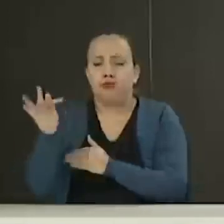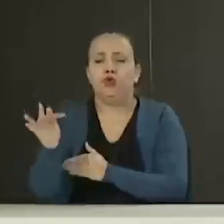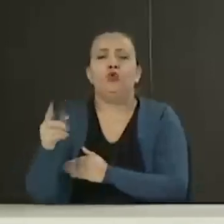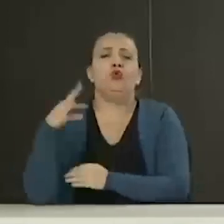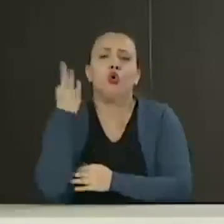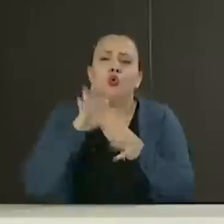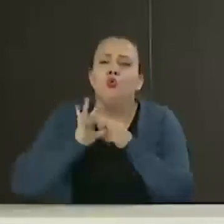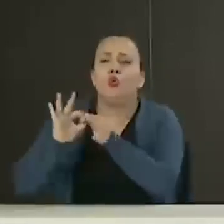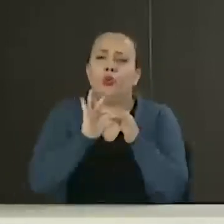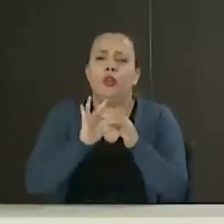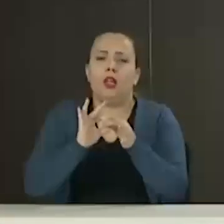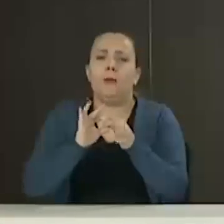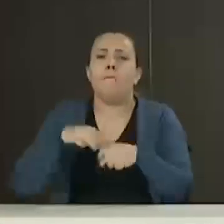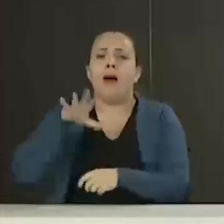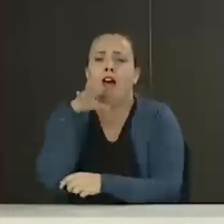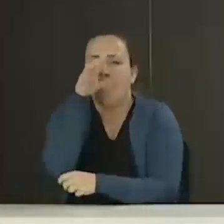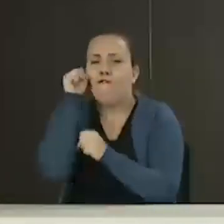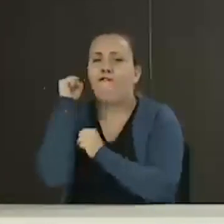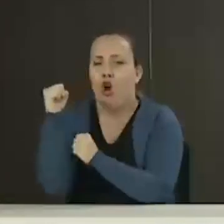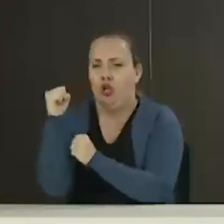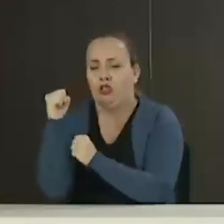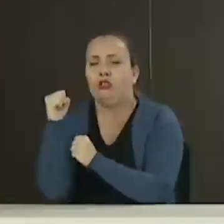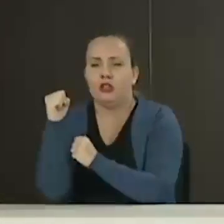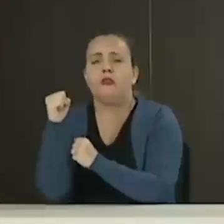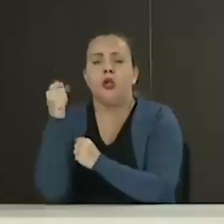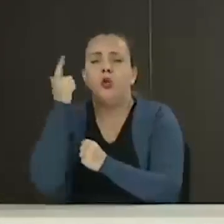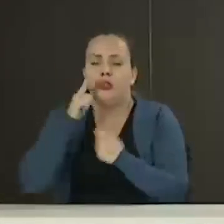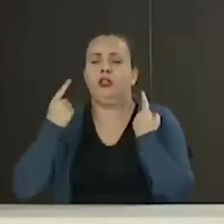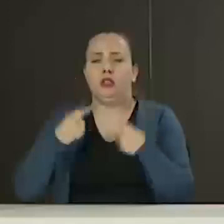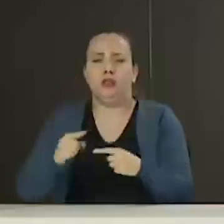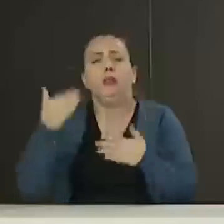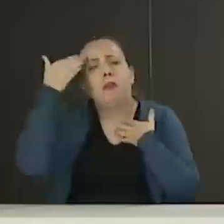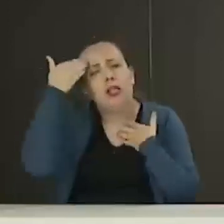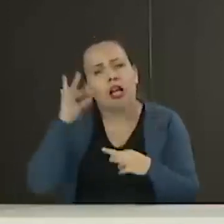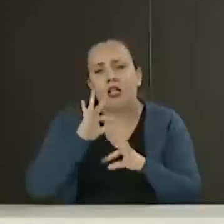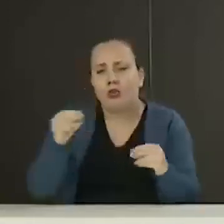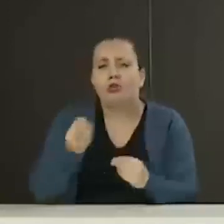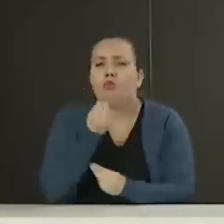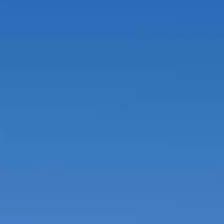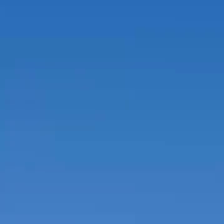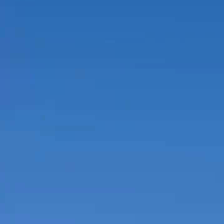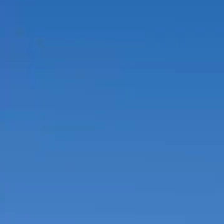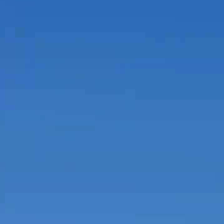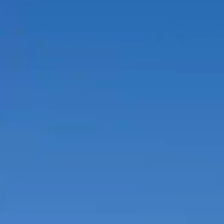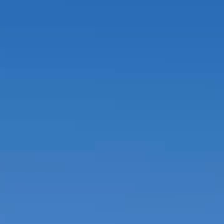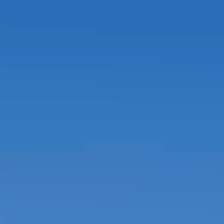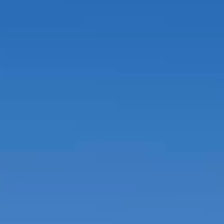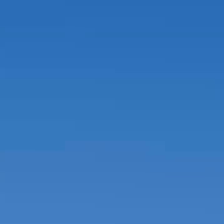todos unidos seremos muito mais fortes para esse grande desafio e nós temos pela frente muito obrigado a boa noite a